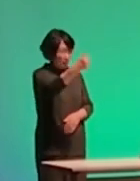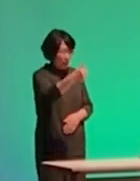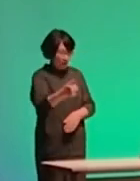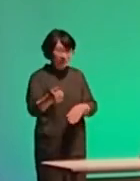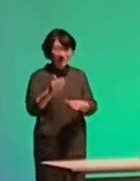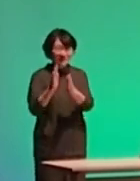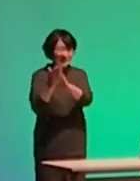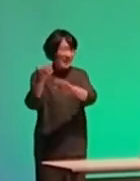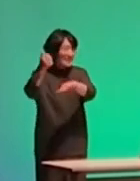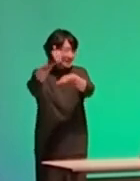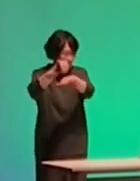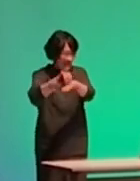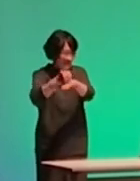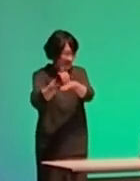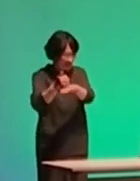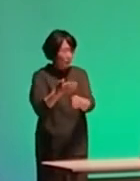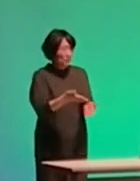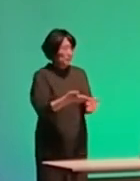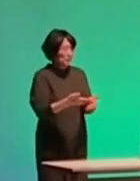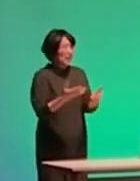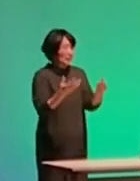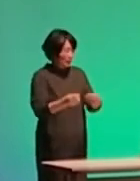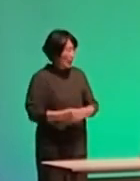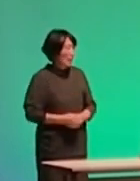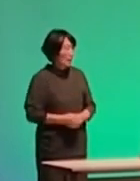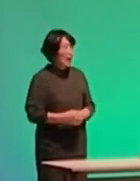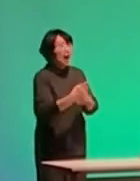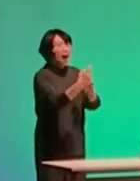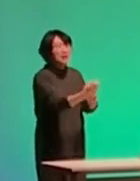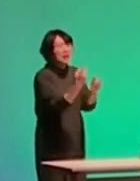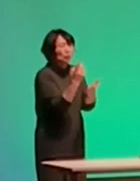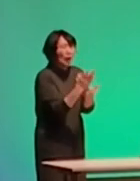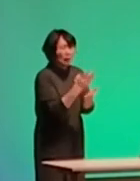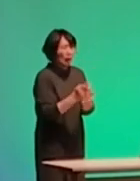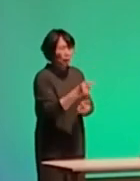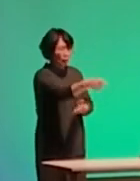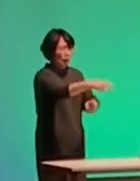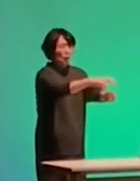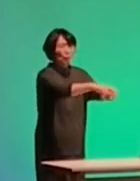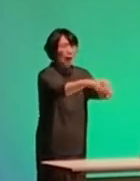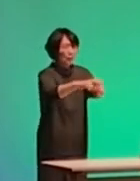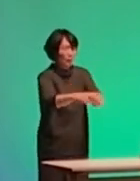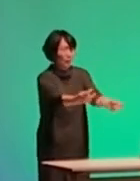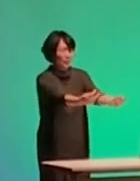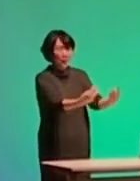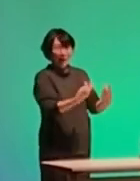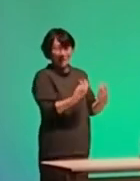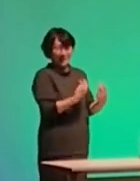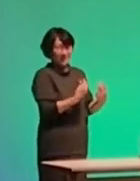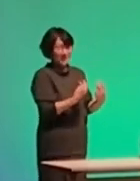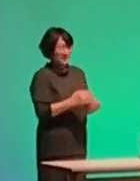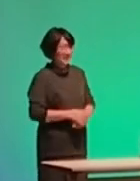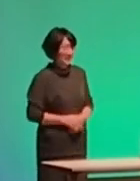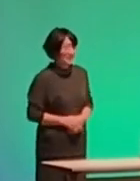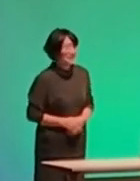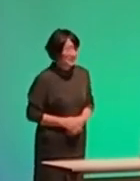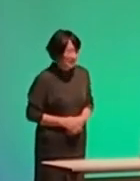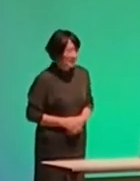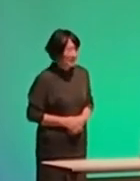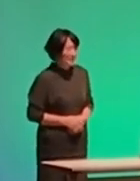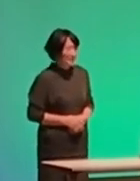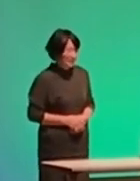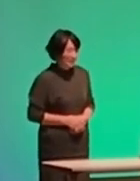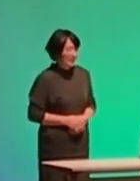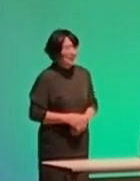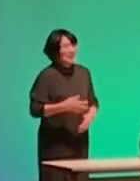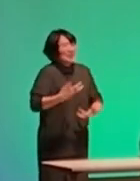拶いただきましたが、なんとご挨拶で帰られるんじゃなくて会場の最前列におかけいただいてるんですね。で、まあ、ただ大